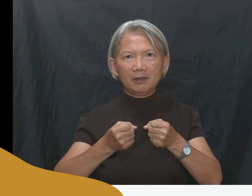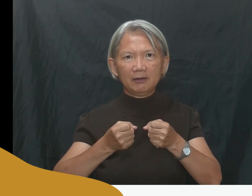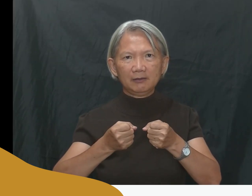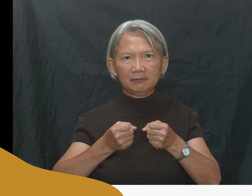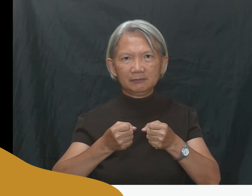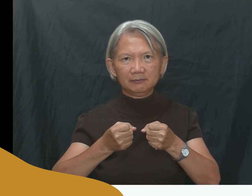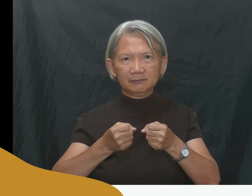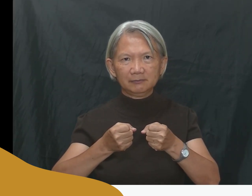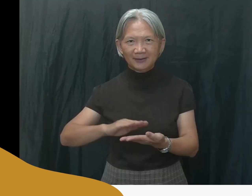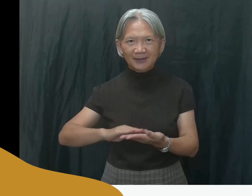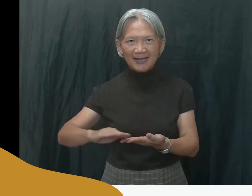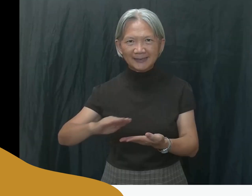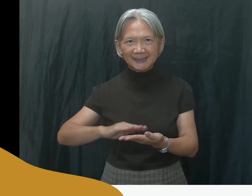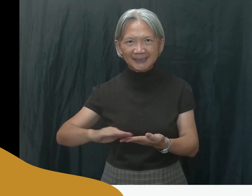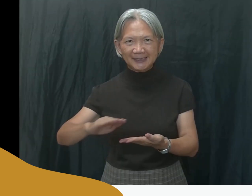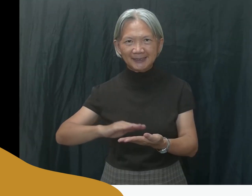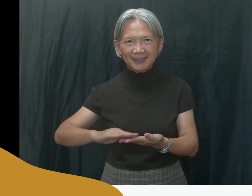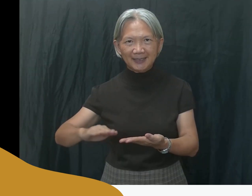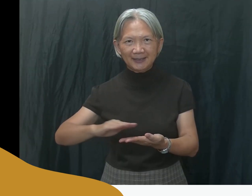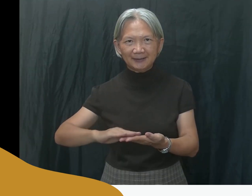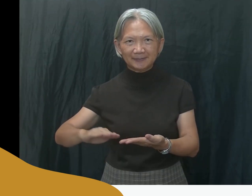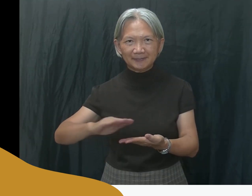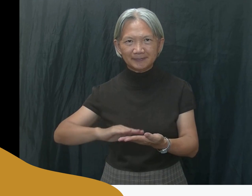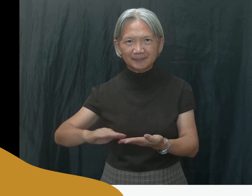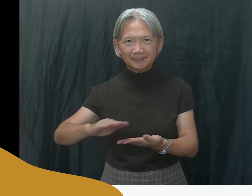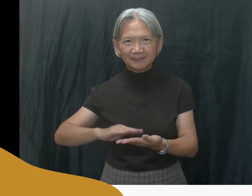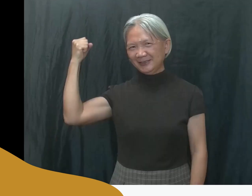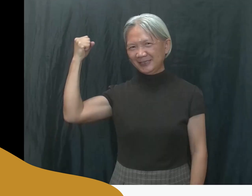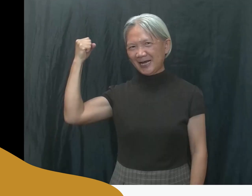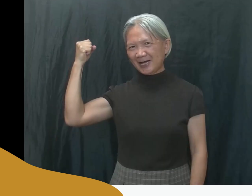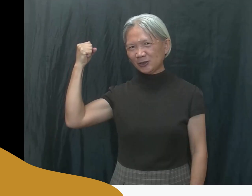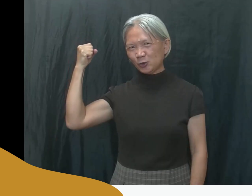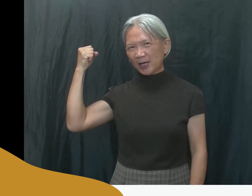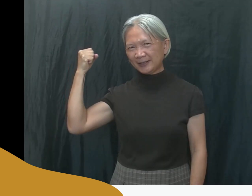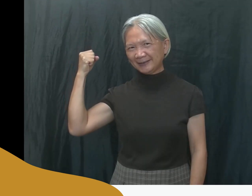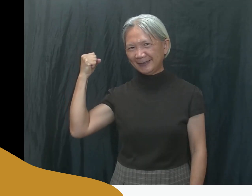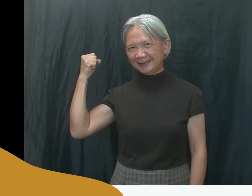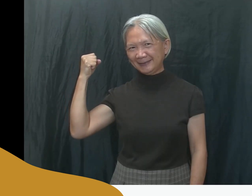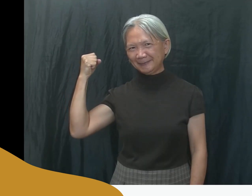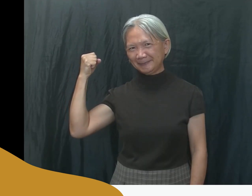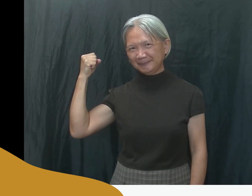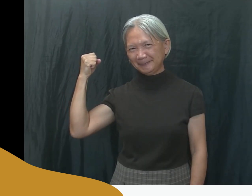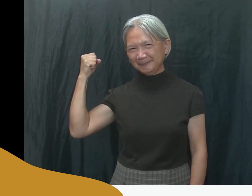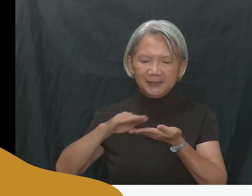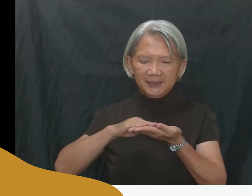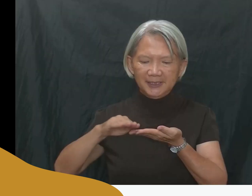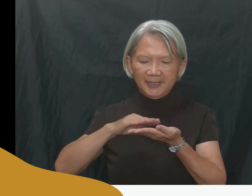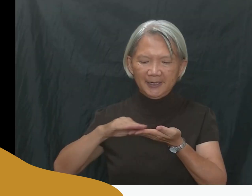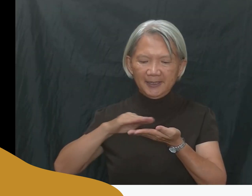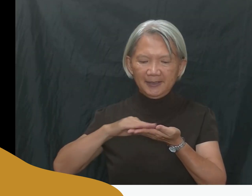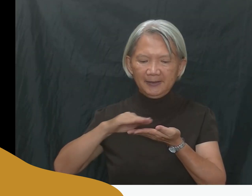了，干净的，强壮的，清洁。